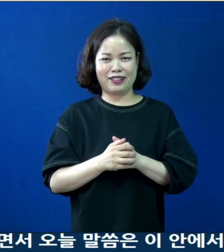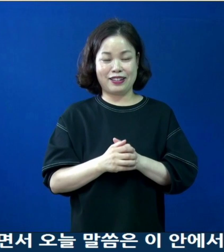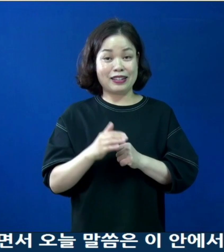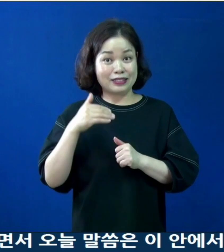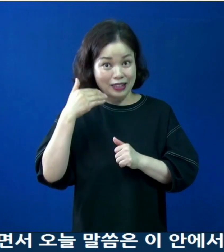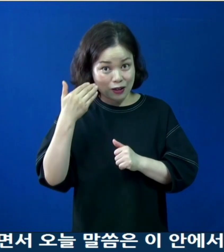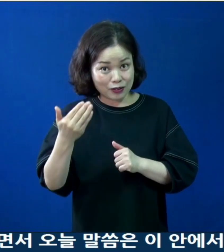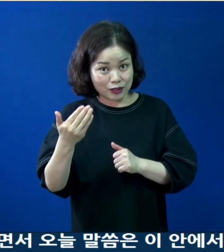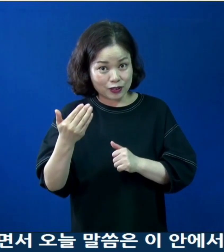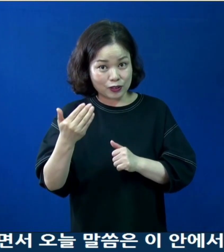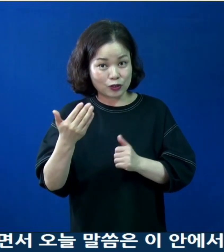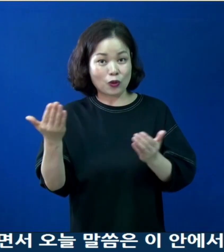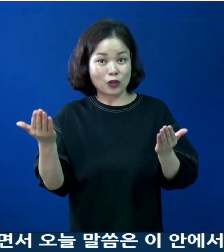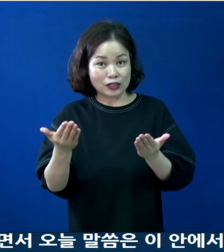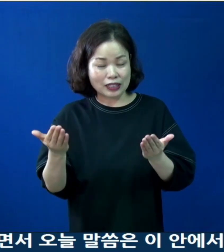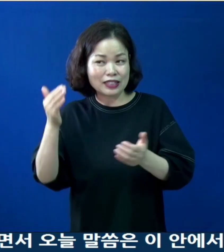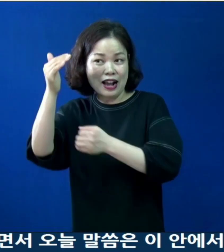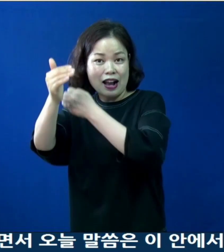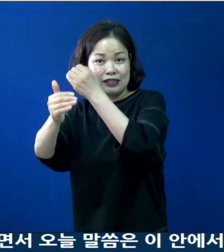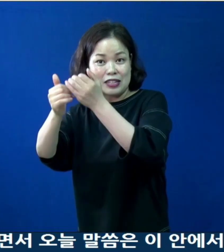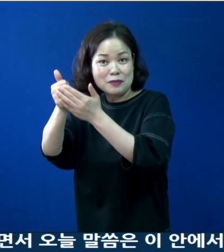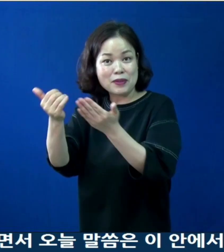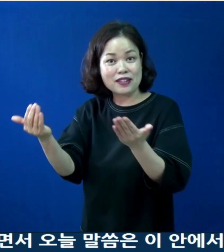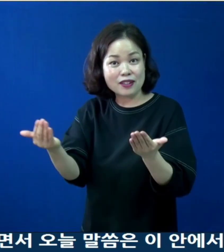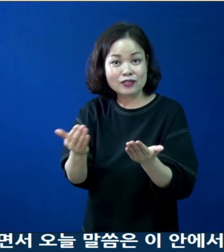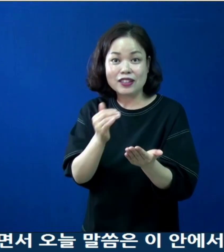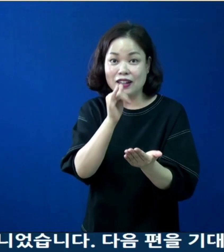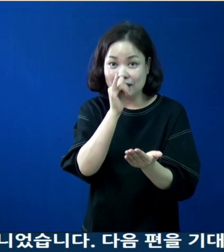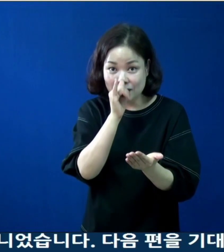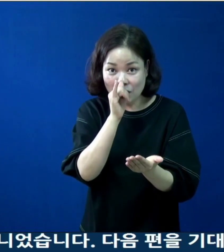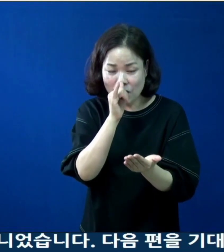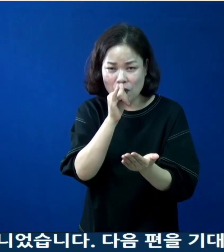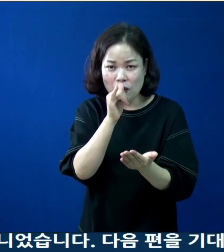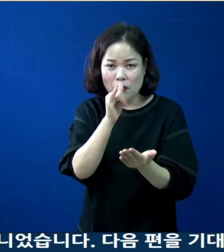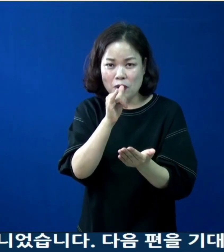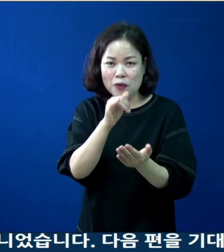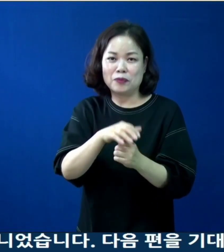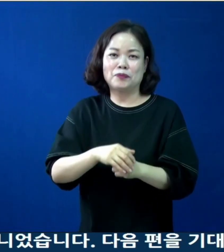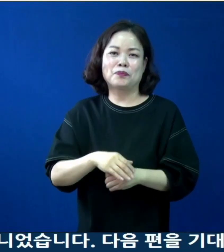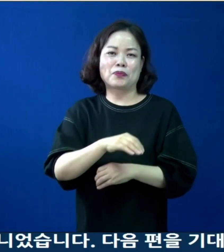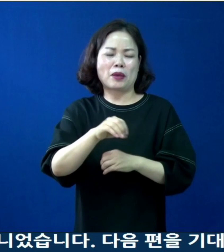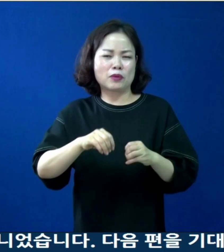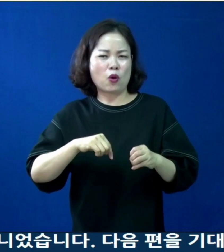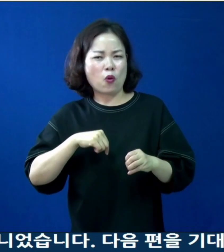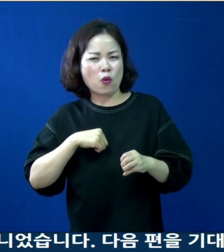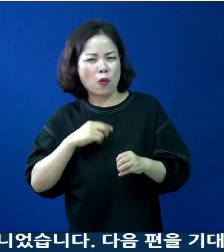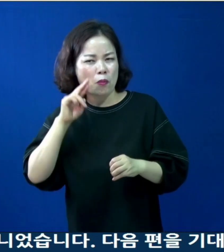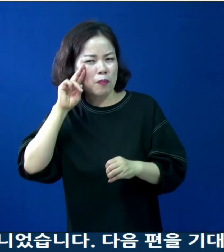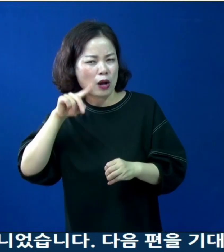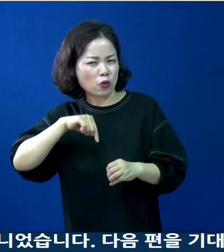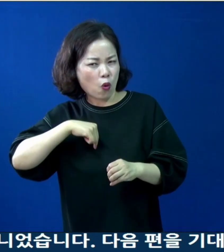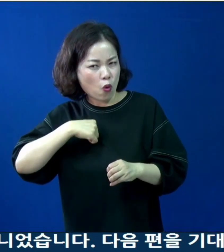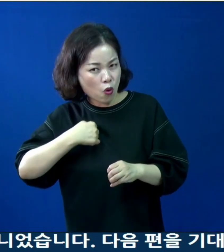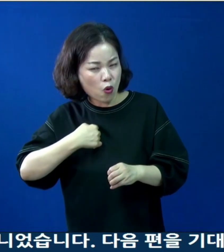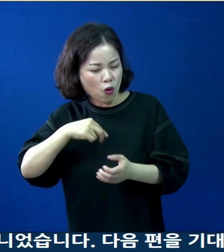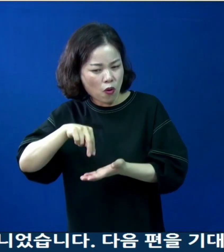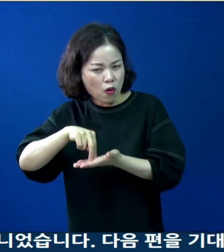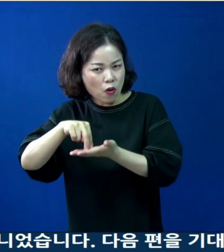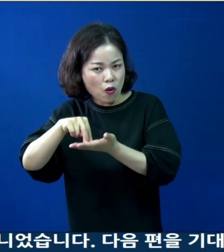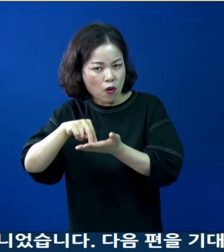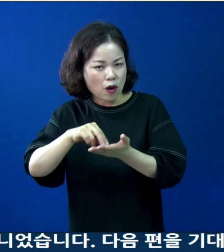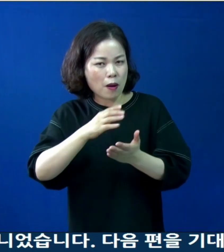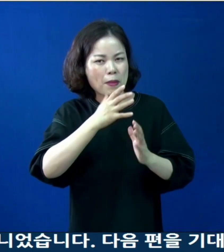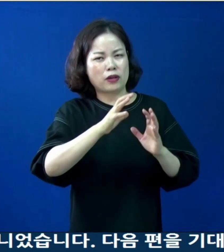다음 편에 또 역사하시는 하나님의 역사가 있죠. 비록 바울은 홀로 외롭게 이